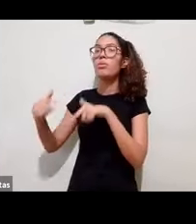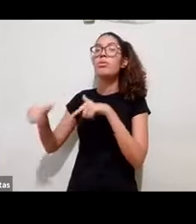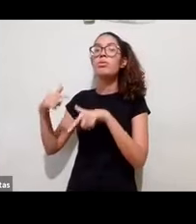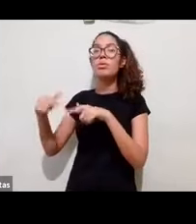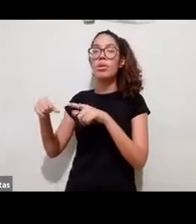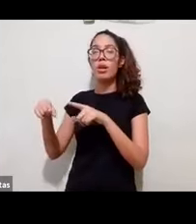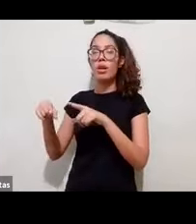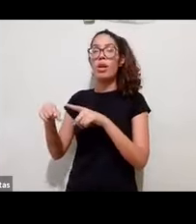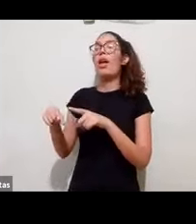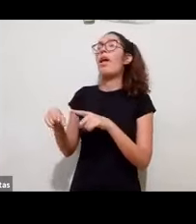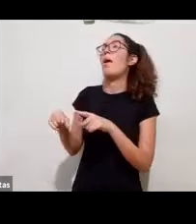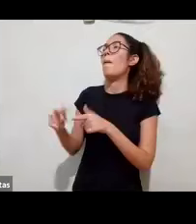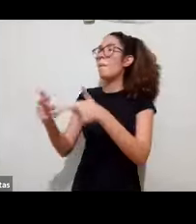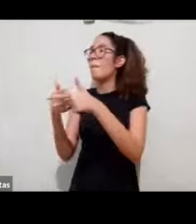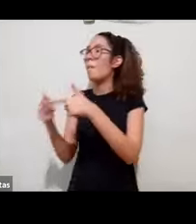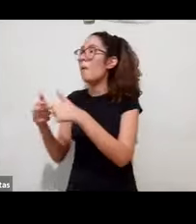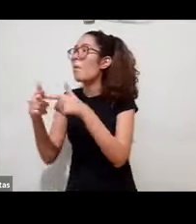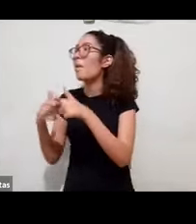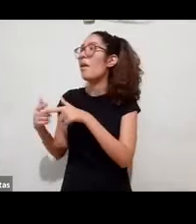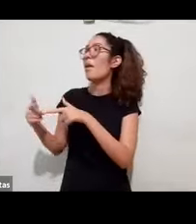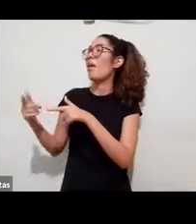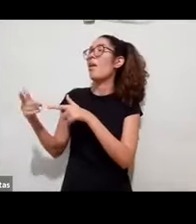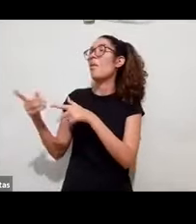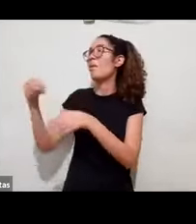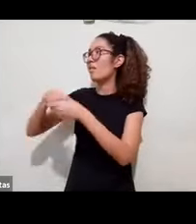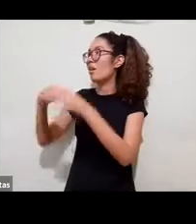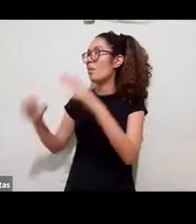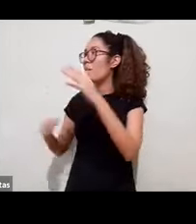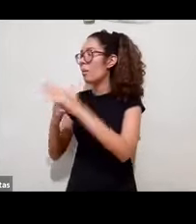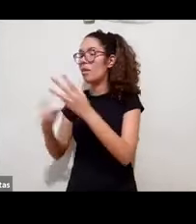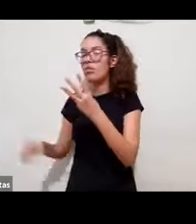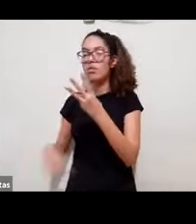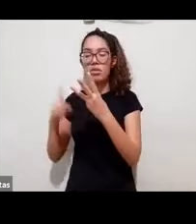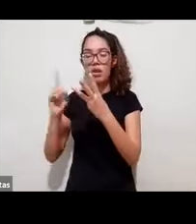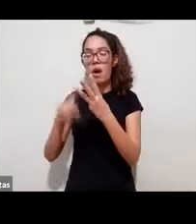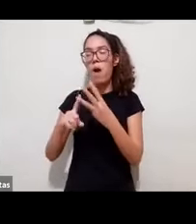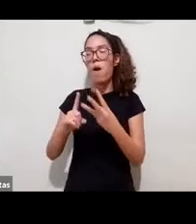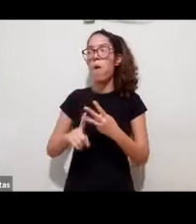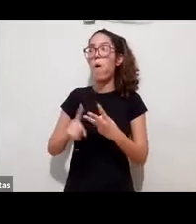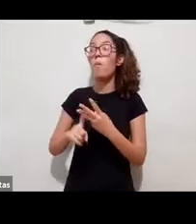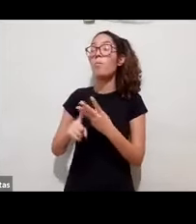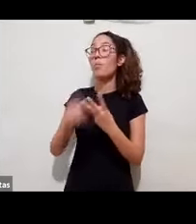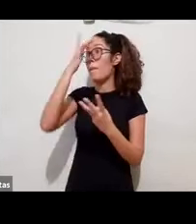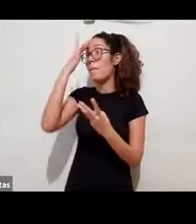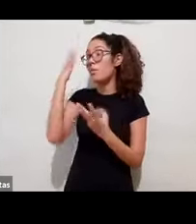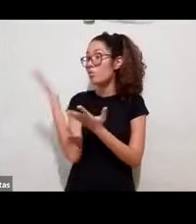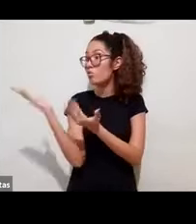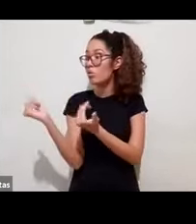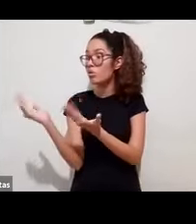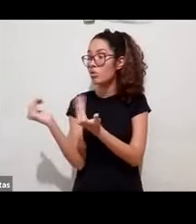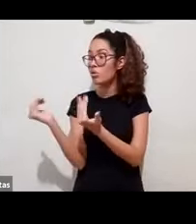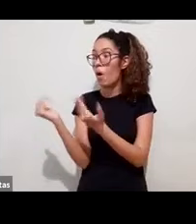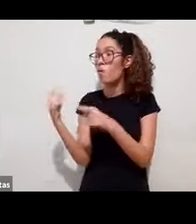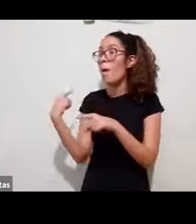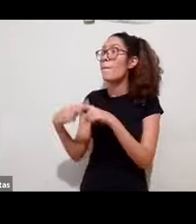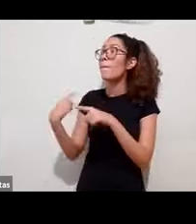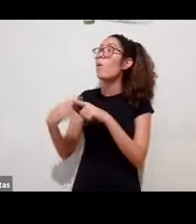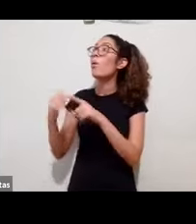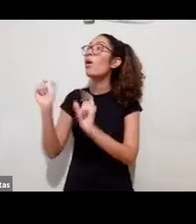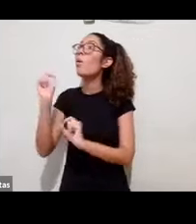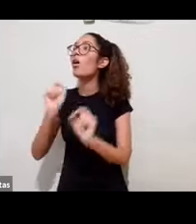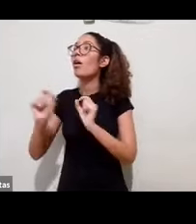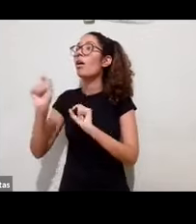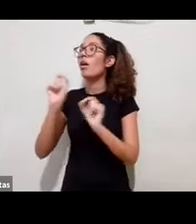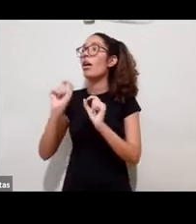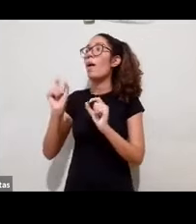problemas laborais, do trabalho, ele adoece a juventude, porque o que mais mata a juventude de 15 a